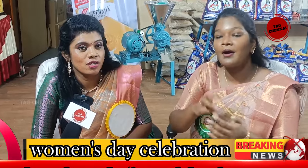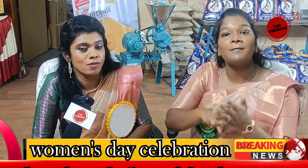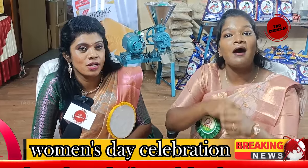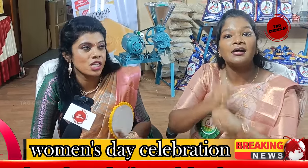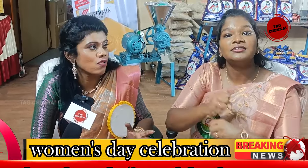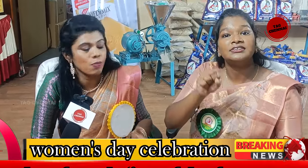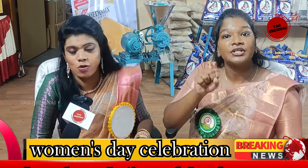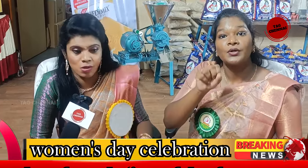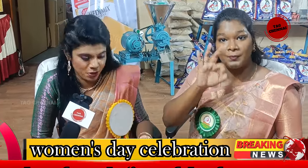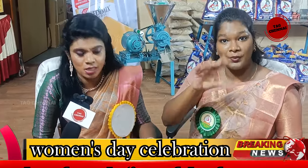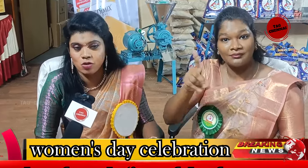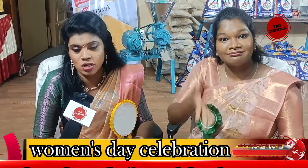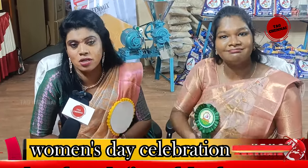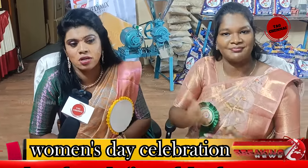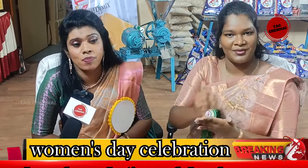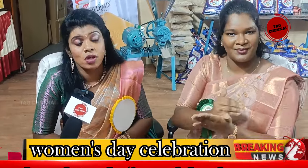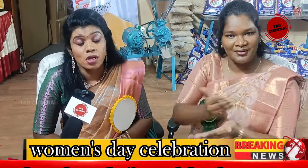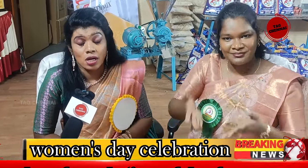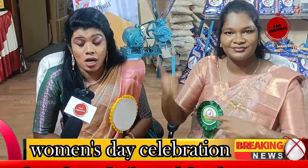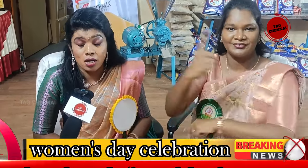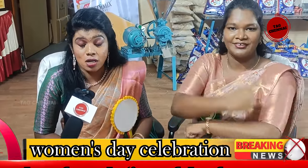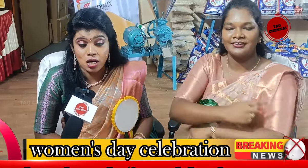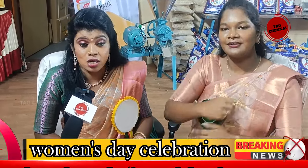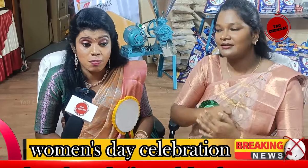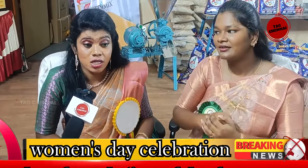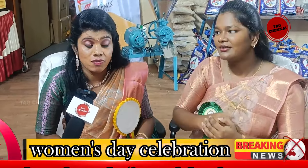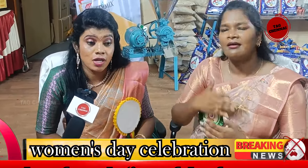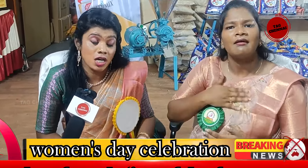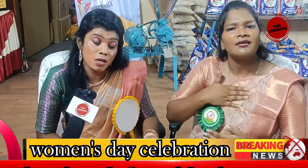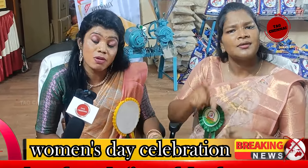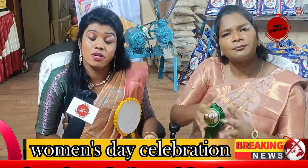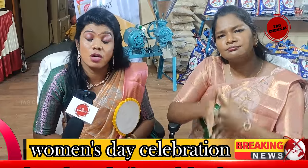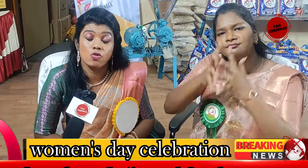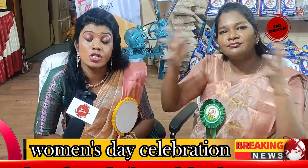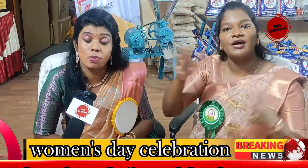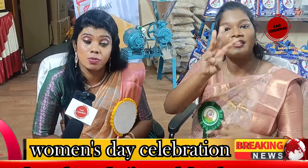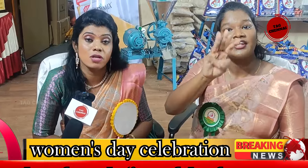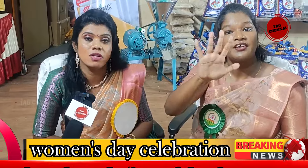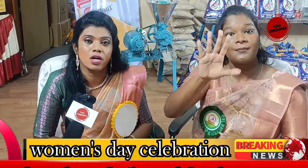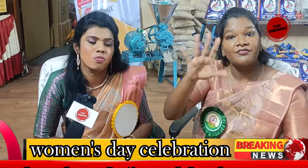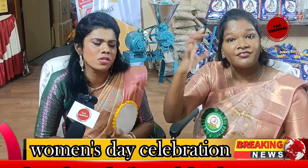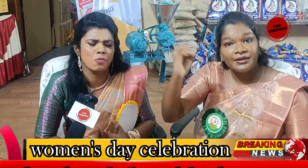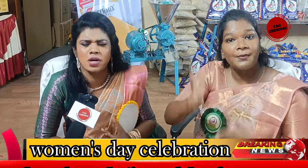மார்ச் 34ஆம் தேதி பெண்கள் தினம் ப்ரோக்ராம் இப்போ நடந்து கொண்டே இருக்கிறது. நாங்கள் எதிர்பார்த்துட்டு கூட நிறைய பேர் வந்துட்டாங்க. 310 பேர் வந்துட்டாங்க. ரொம்ப